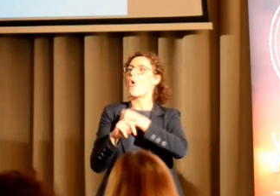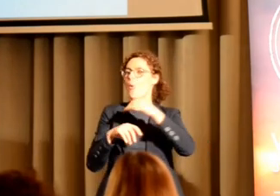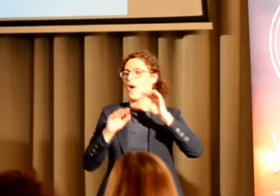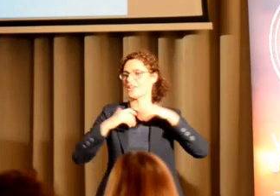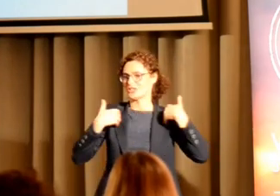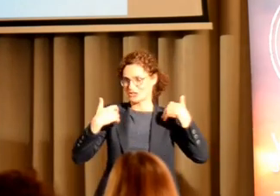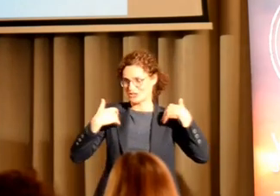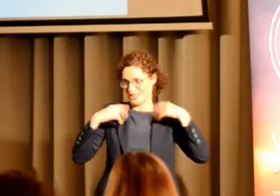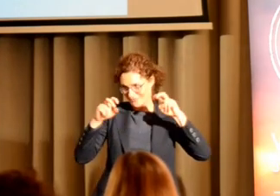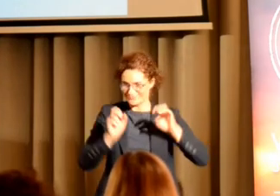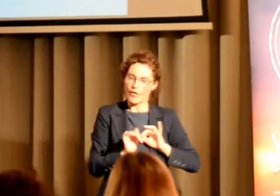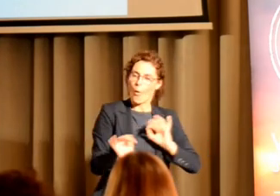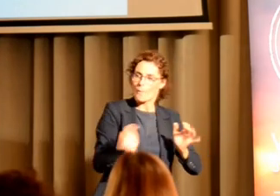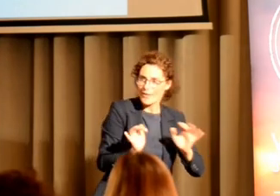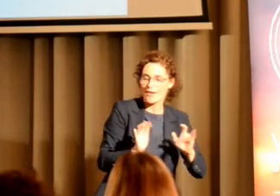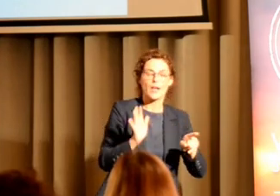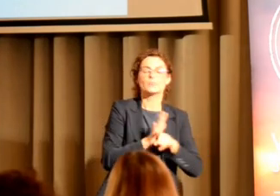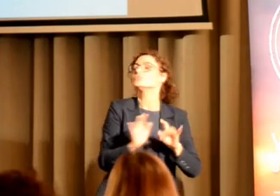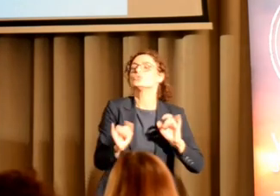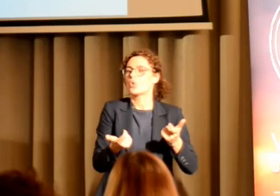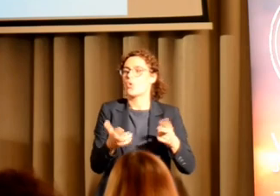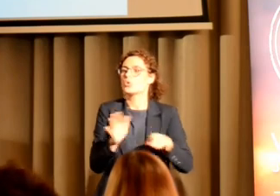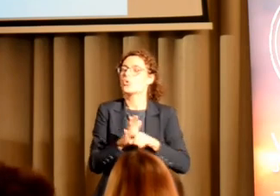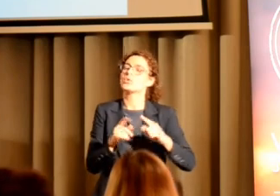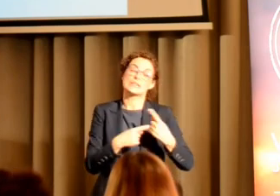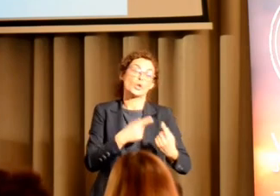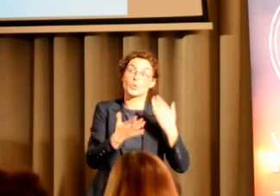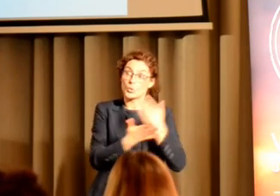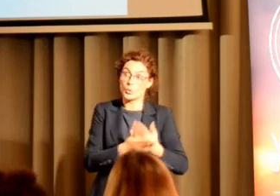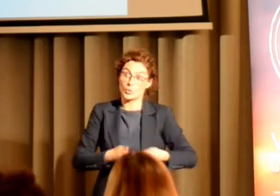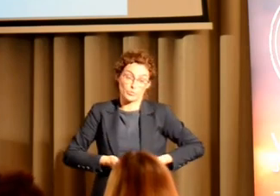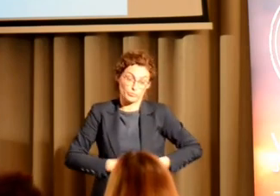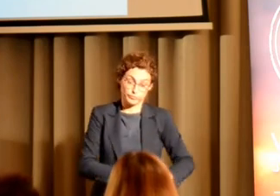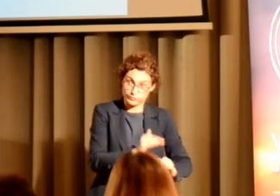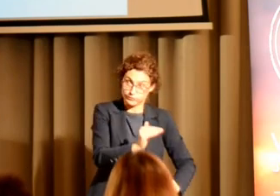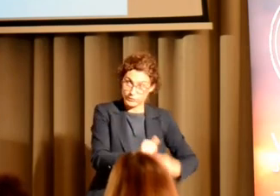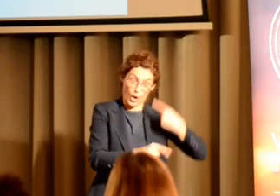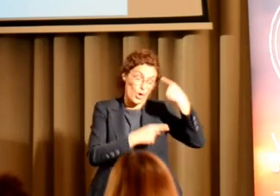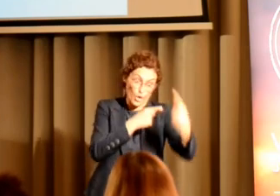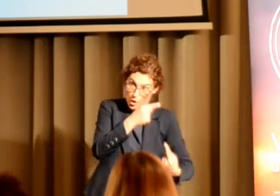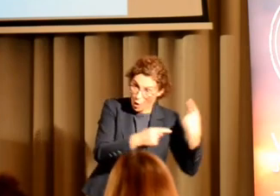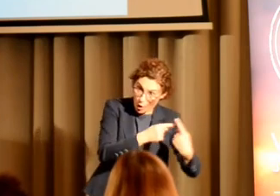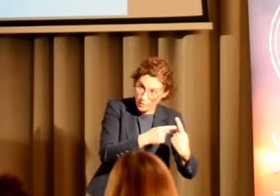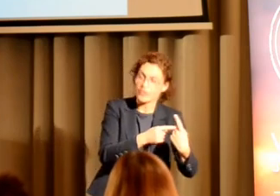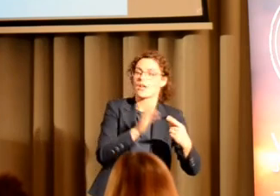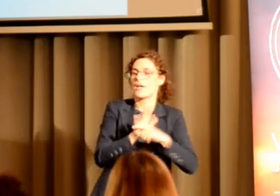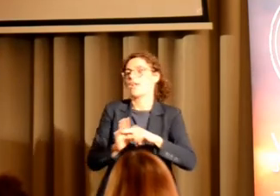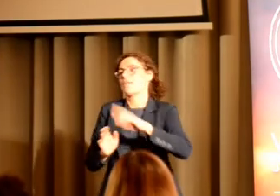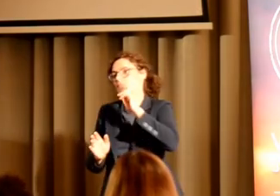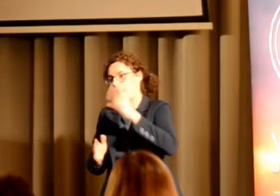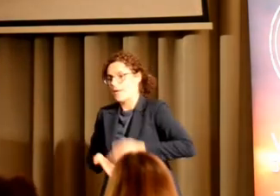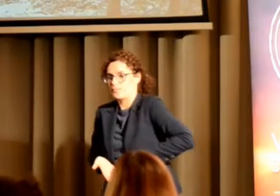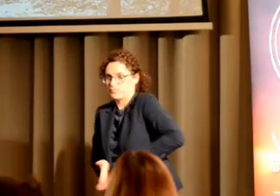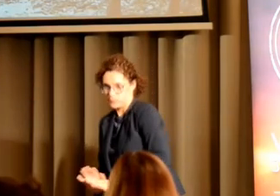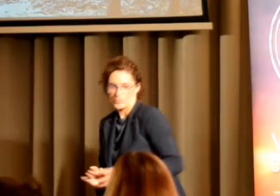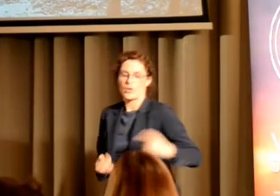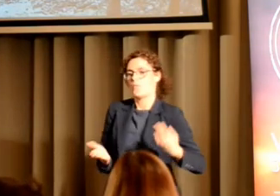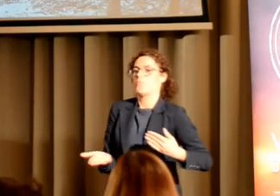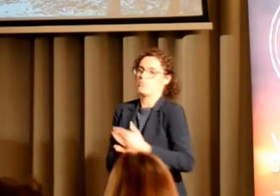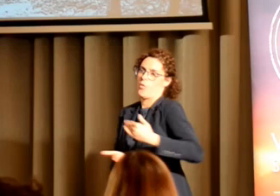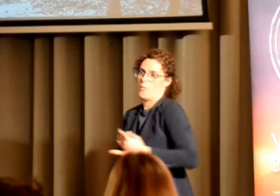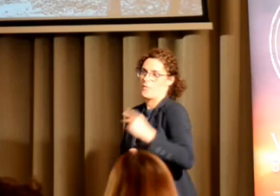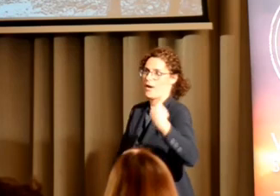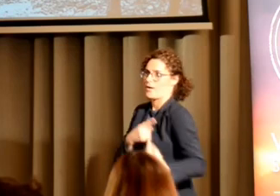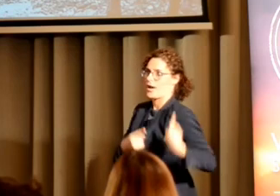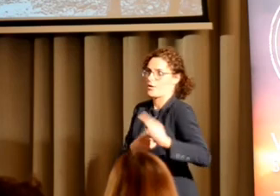rodzicielstwa. Zwykle są to po prostu roczne wilki albo dwuletnie wilki, które w tej grupie rodzinnej się wychowały. I